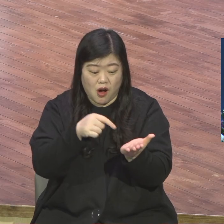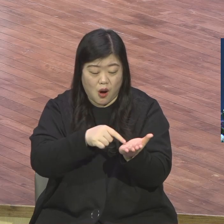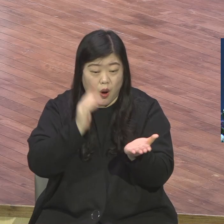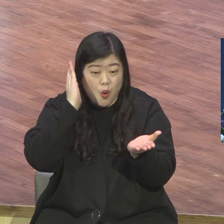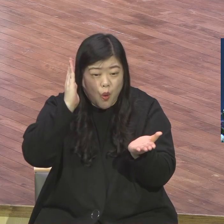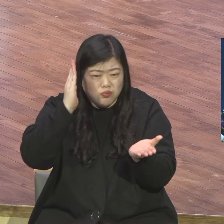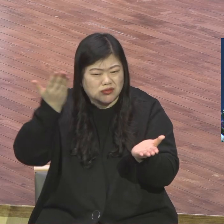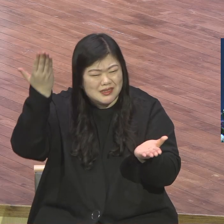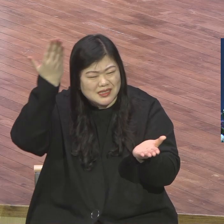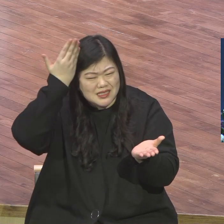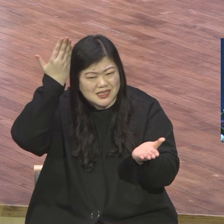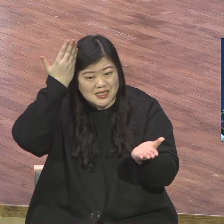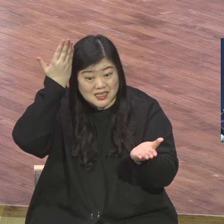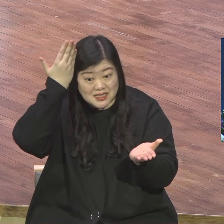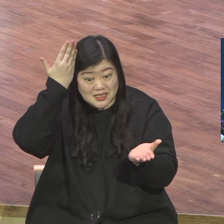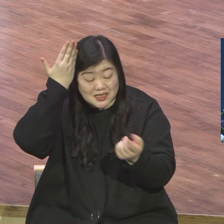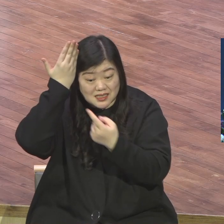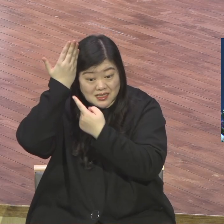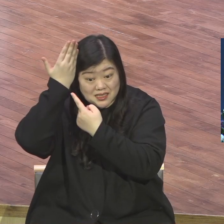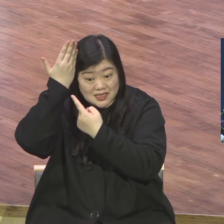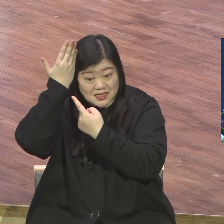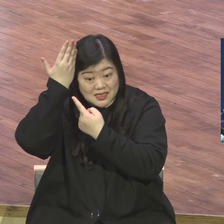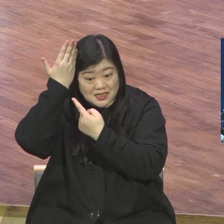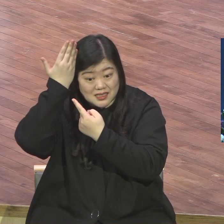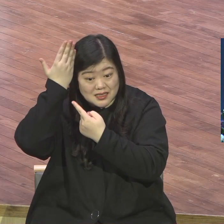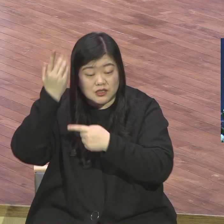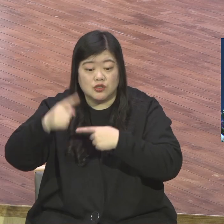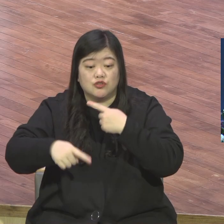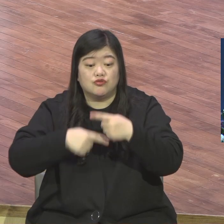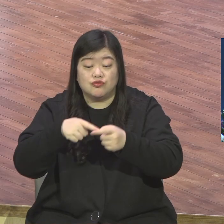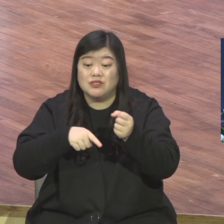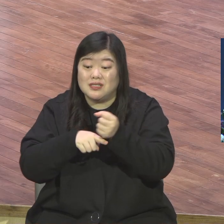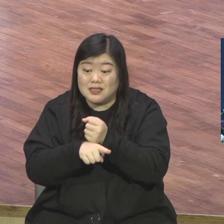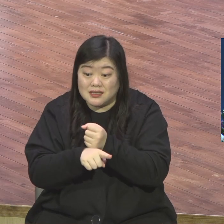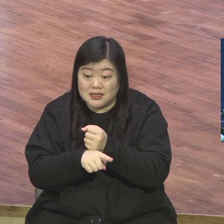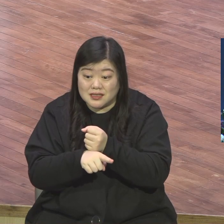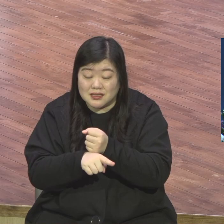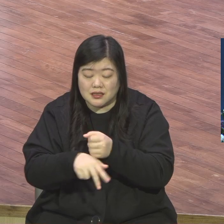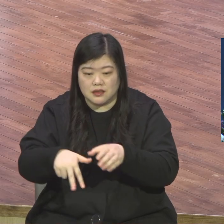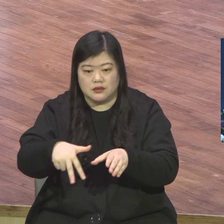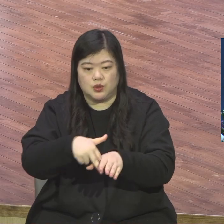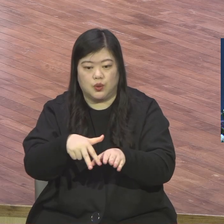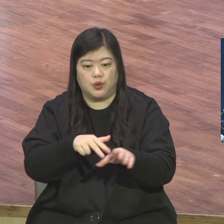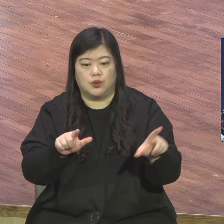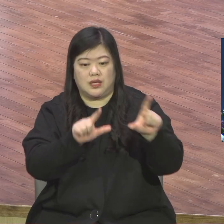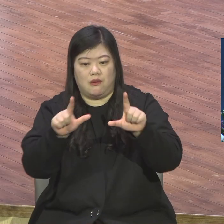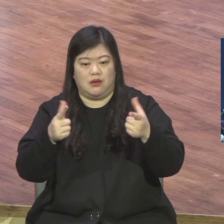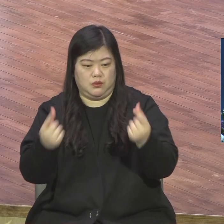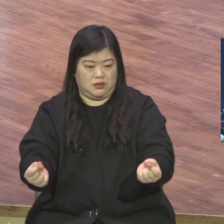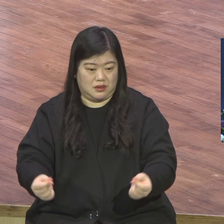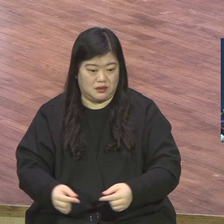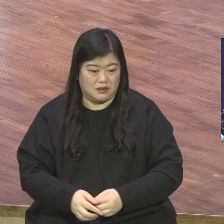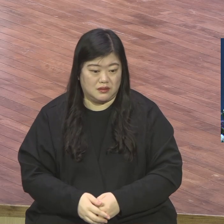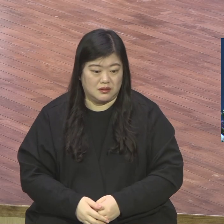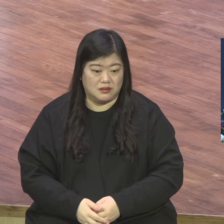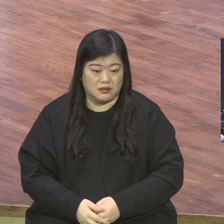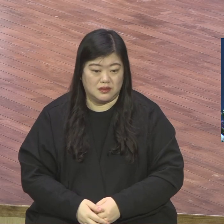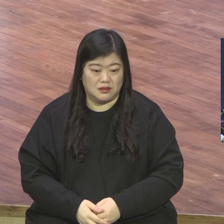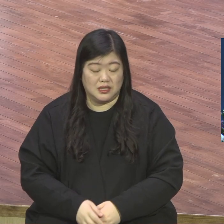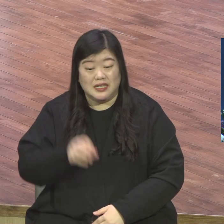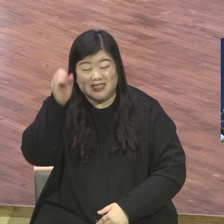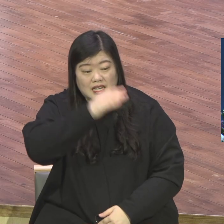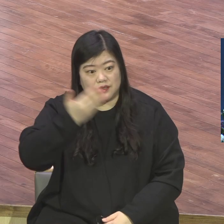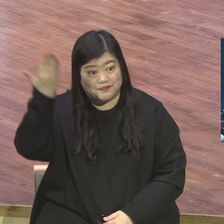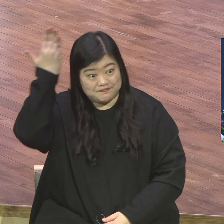그걸 뭐라 그래요? 종교생활이라 그래요. 종교생활. 기독교 종교생활. 종교생활. 그 종교생활은